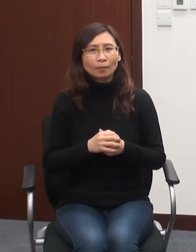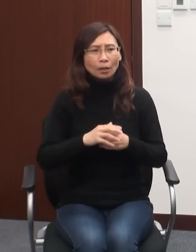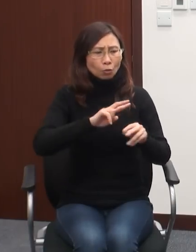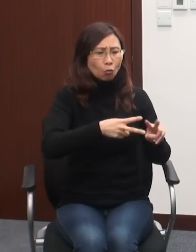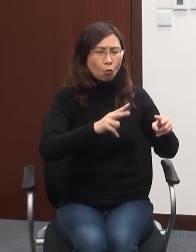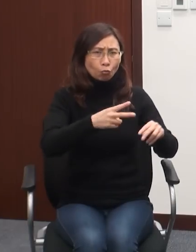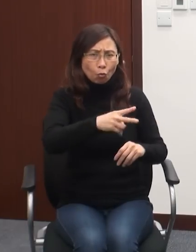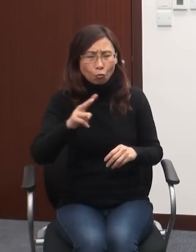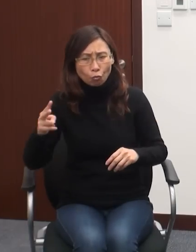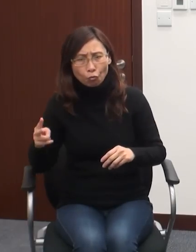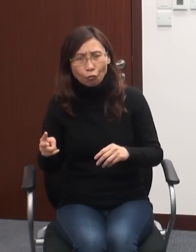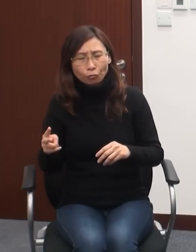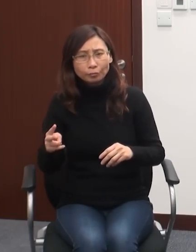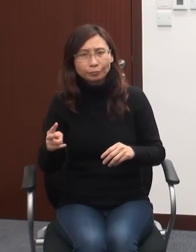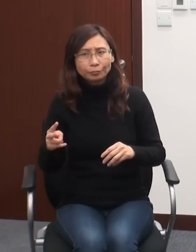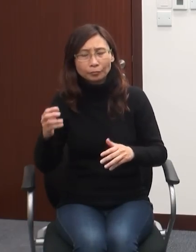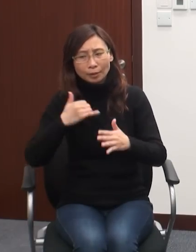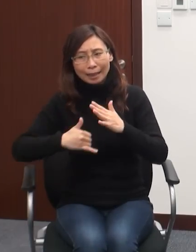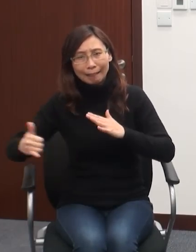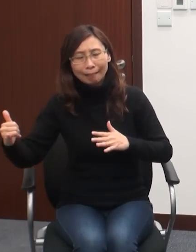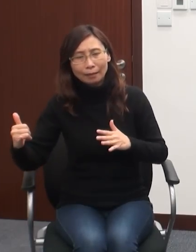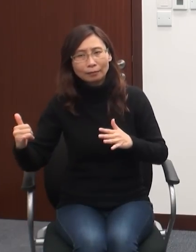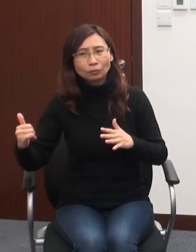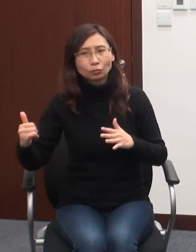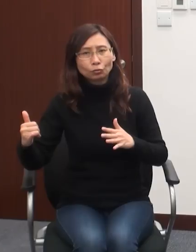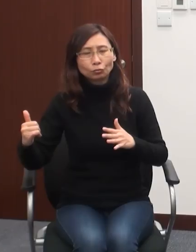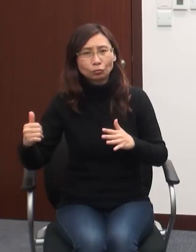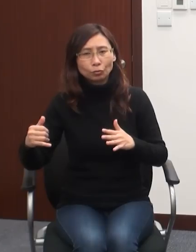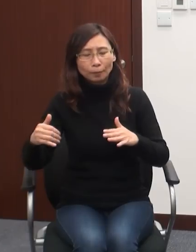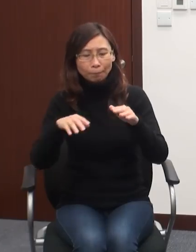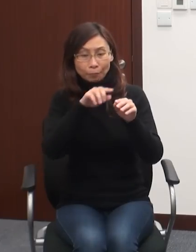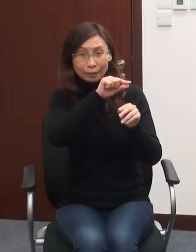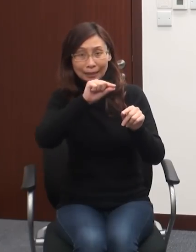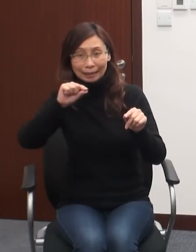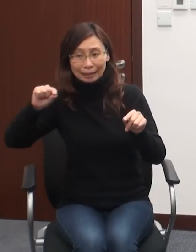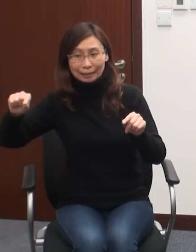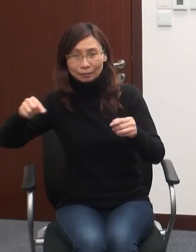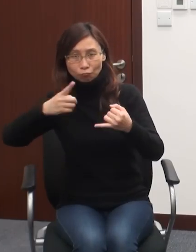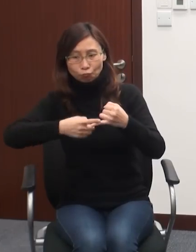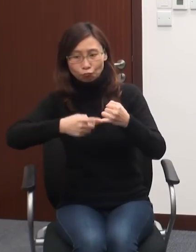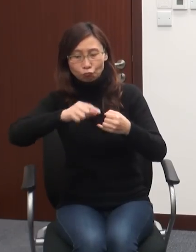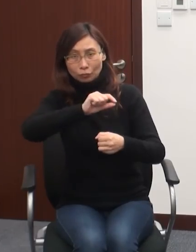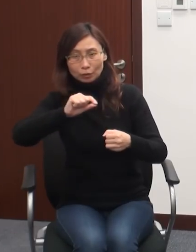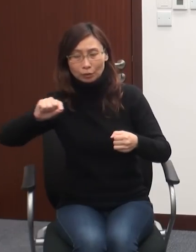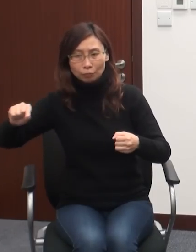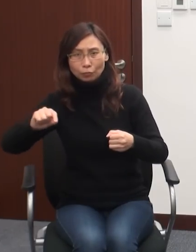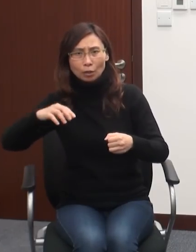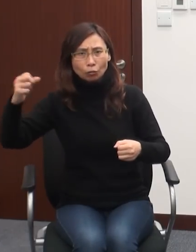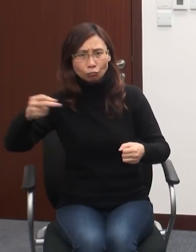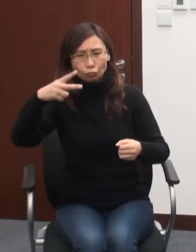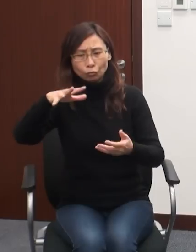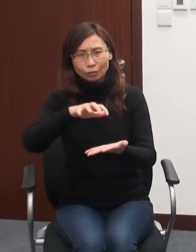改，遠離即係離開咗呢一個嗰條底線，即係公民提名嘅底線，再用佔中嘅時候，其實就